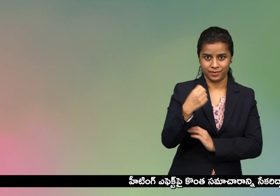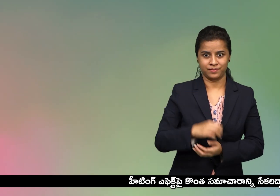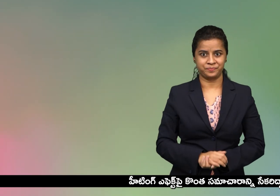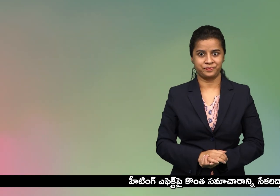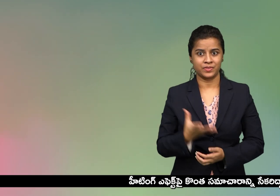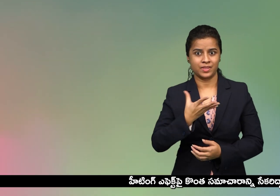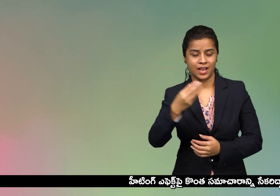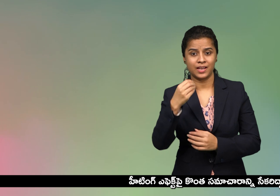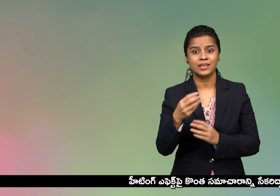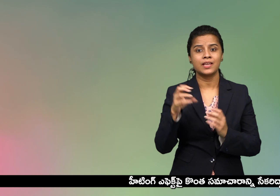సేకరిద్దాం.